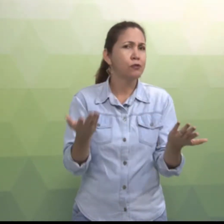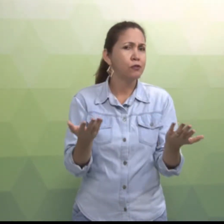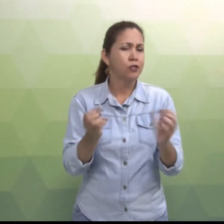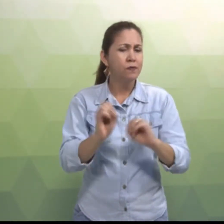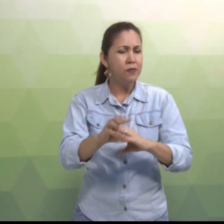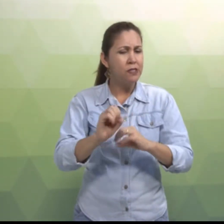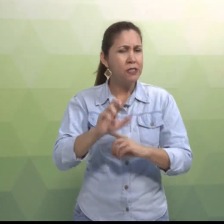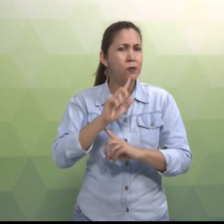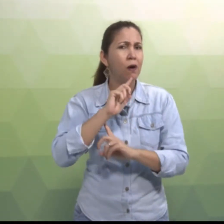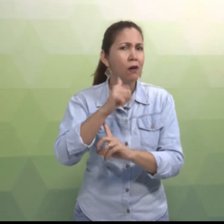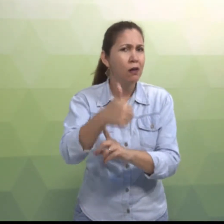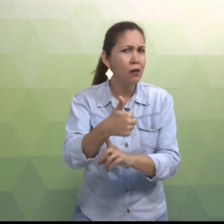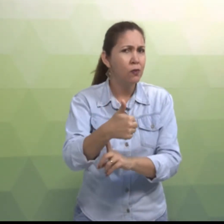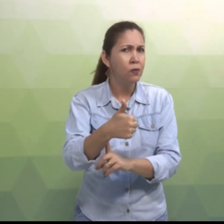contemplando os objetivos da L1,